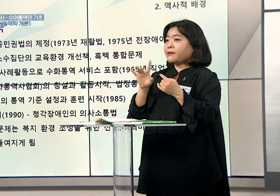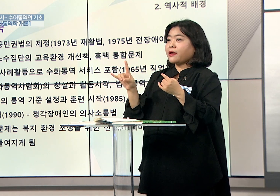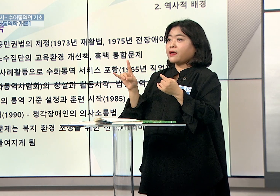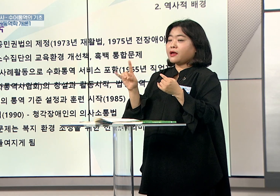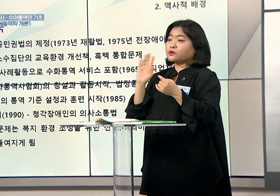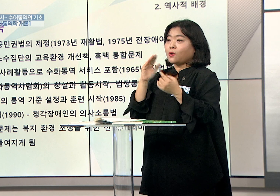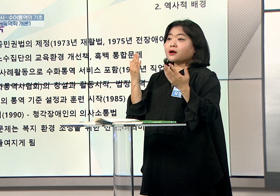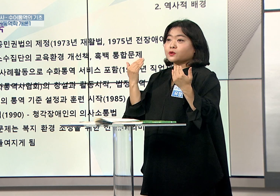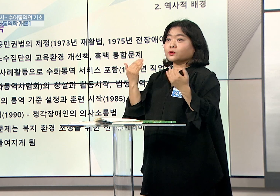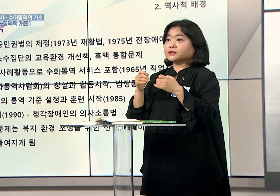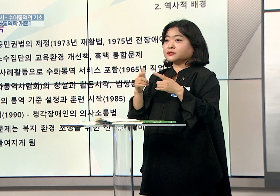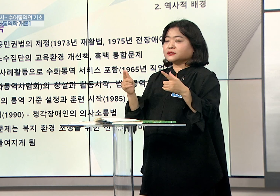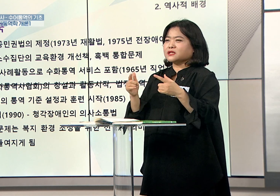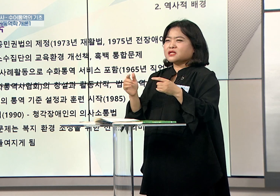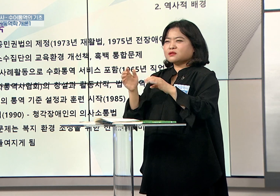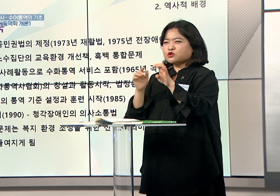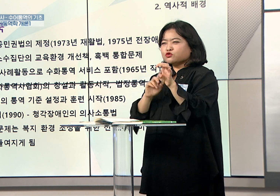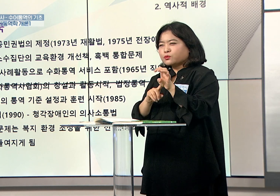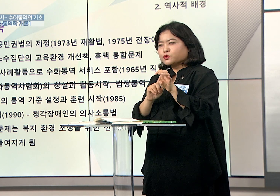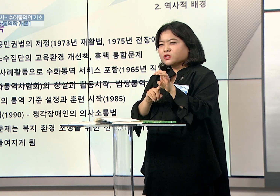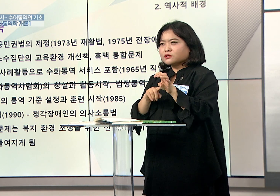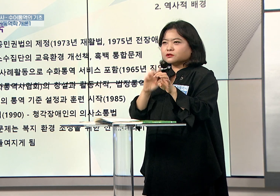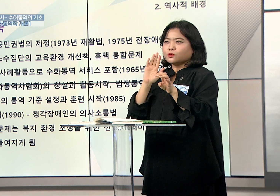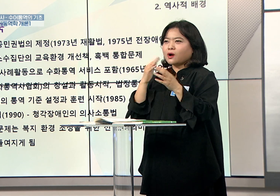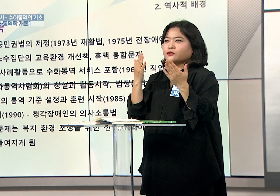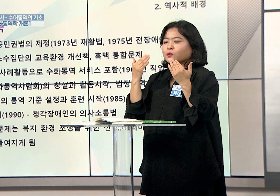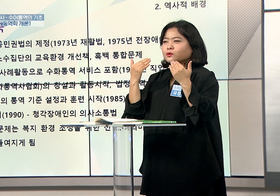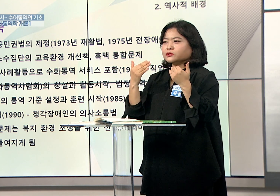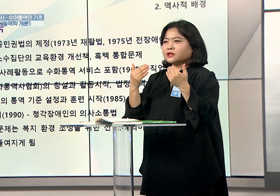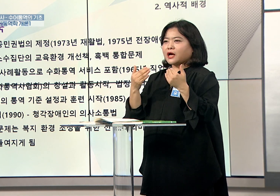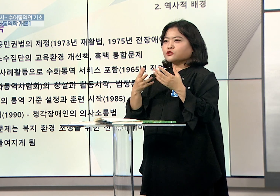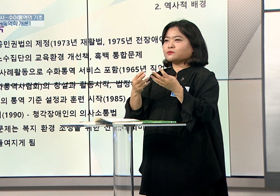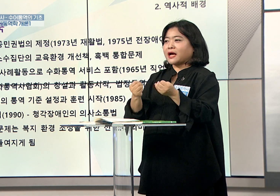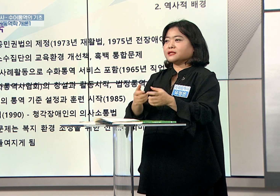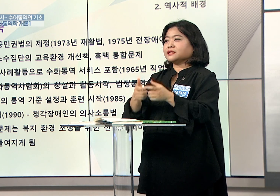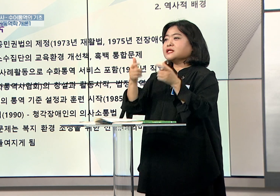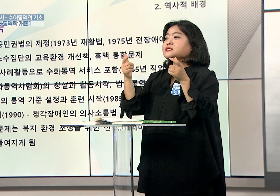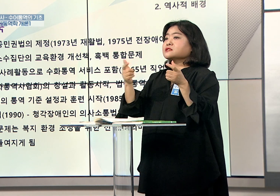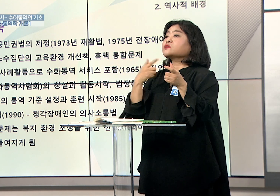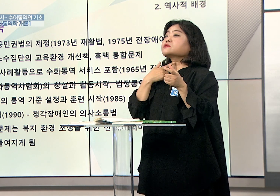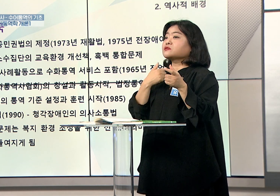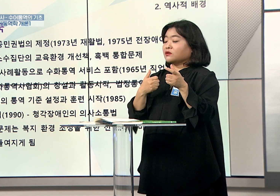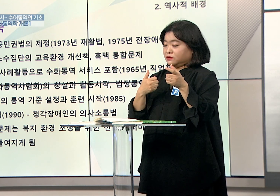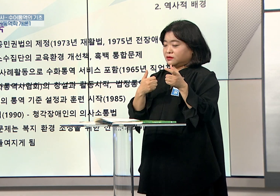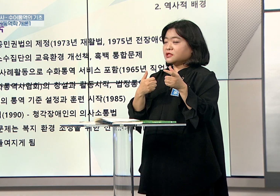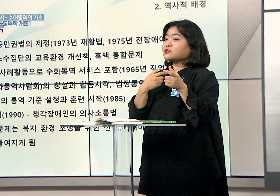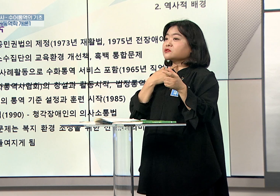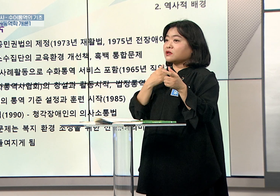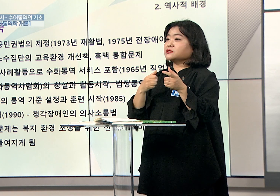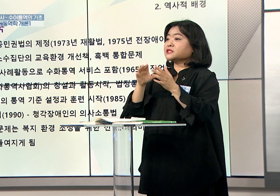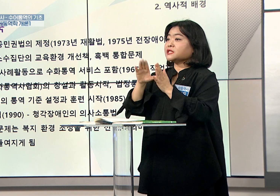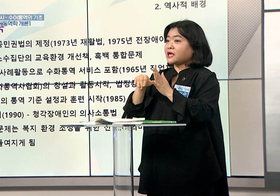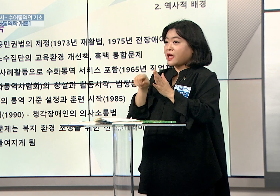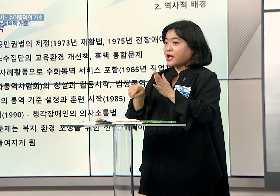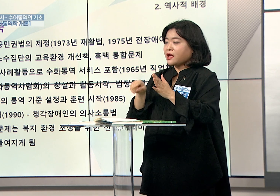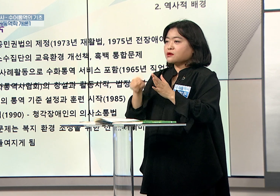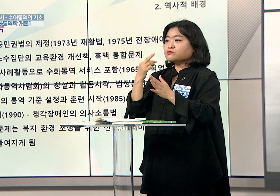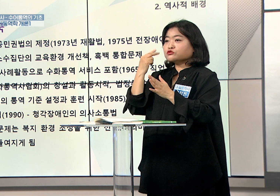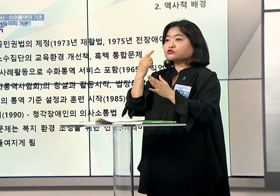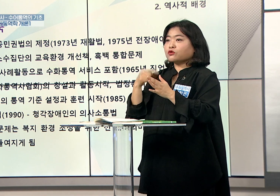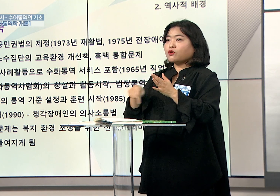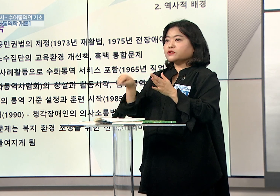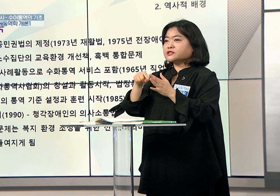드 레페 농학교 등 이미 유럽 쪽에서는 농학교들이 아주 많이 있었던